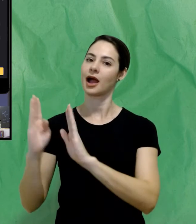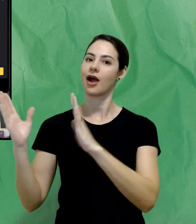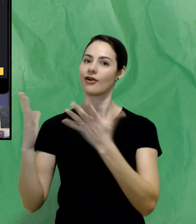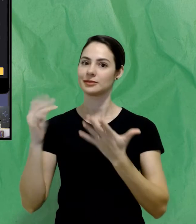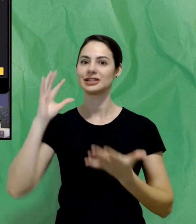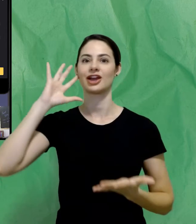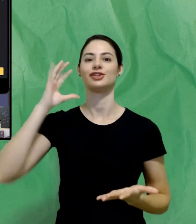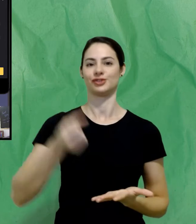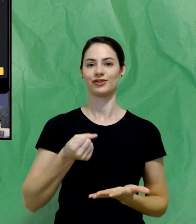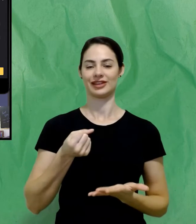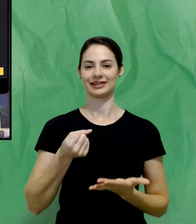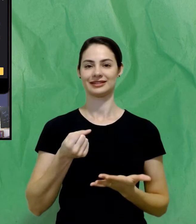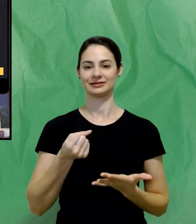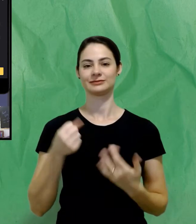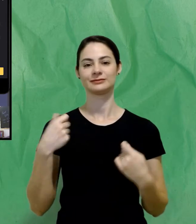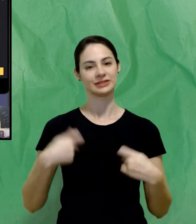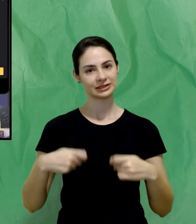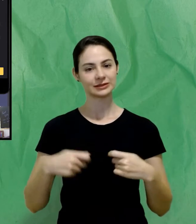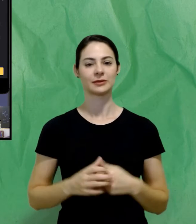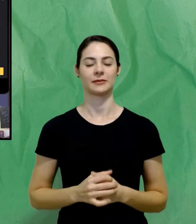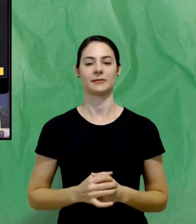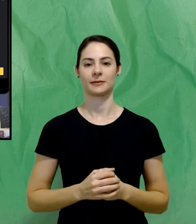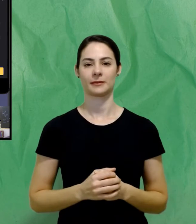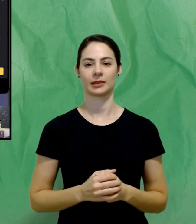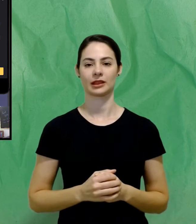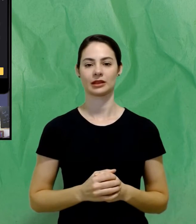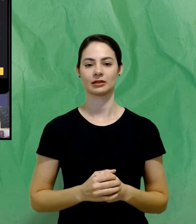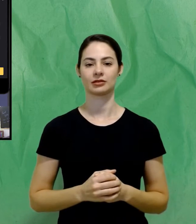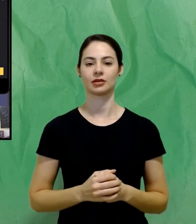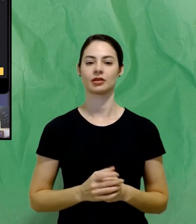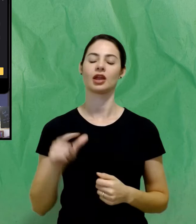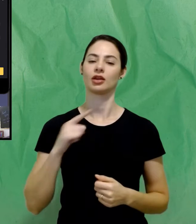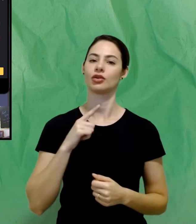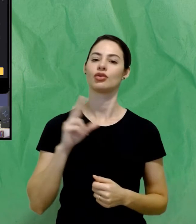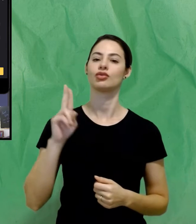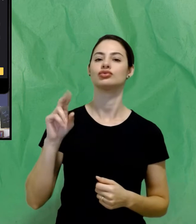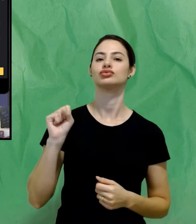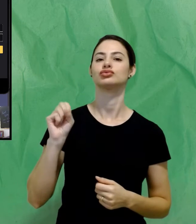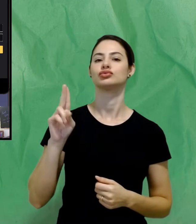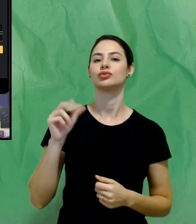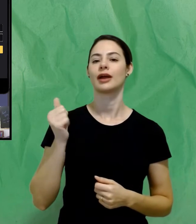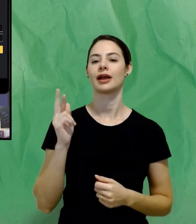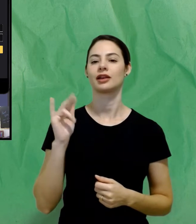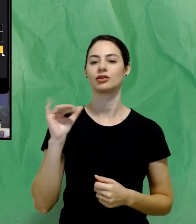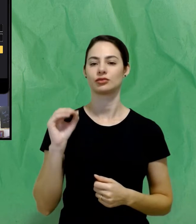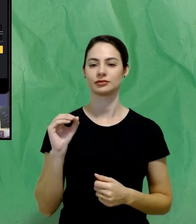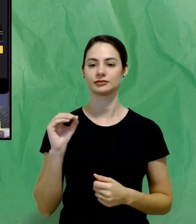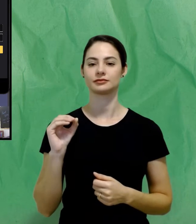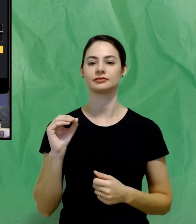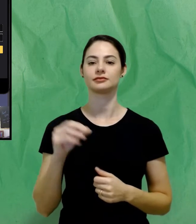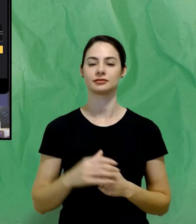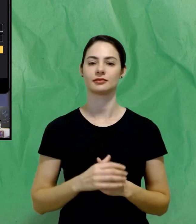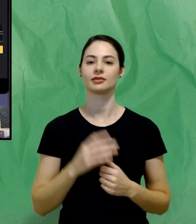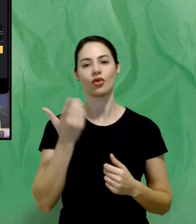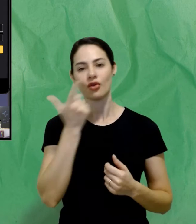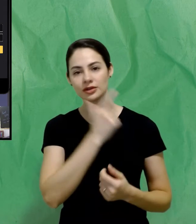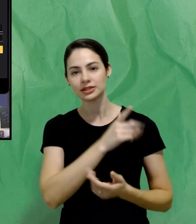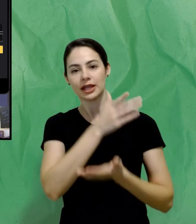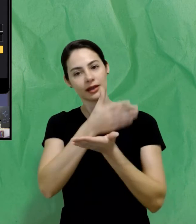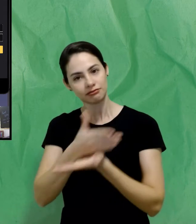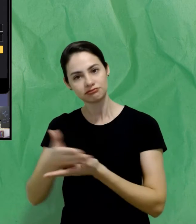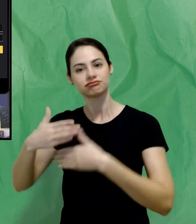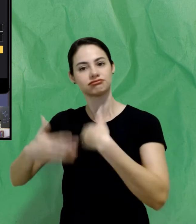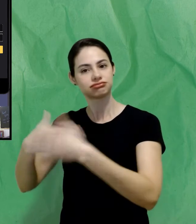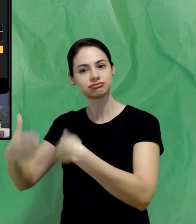isso, principalmente começando aqui pelo nosso usuário, né? A gente só vai deixar ele navegar para dentro do aplicativo quando